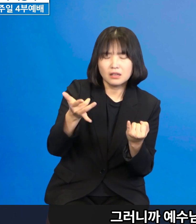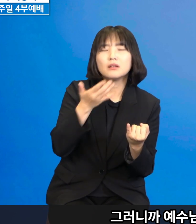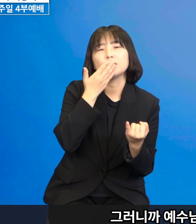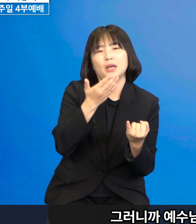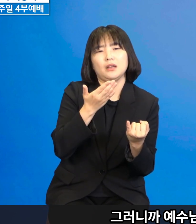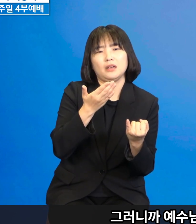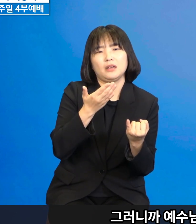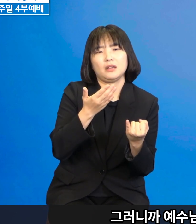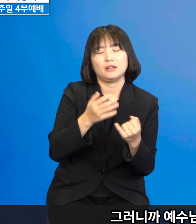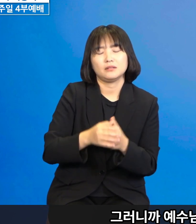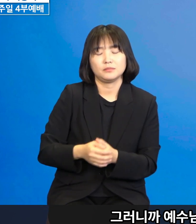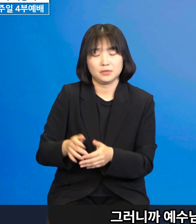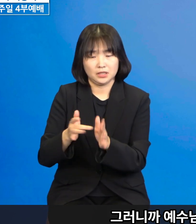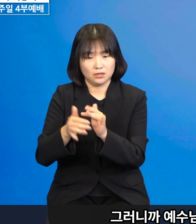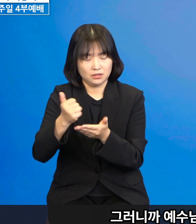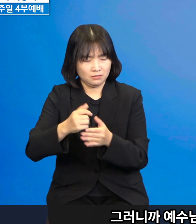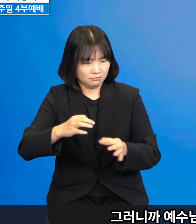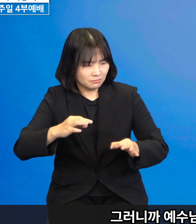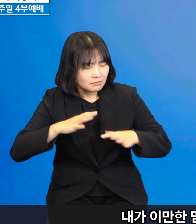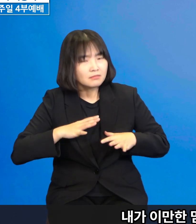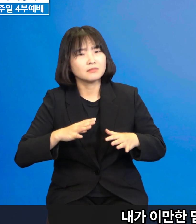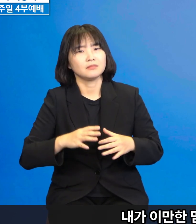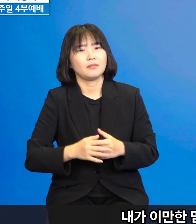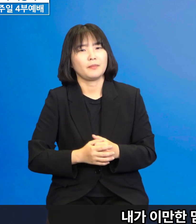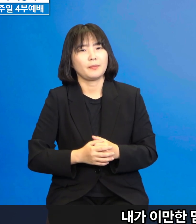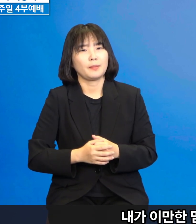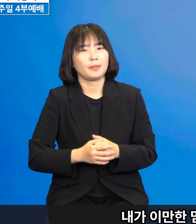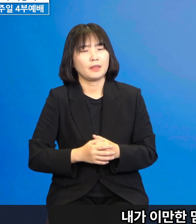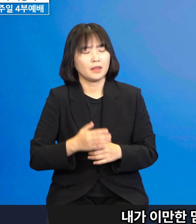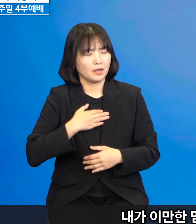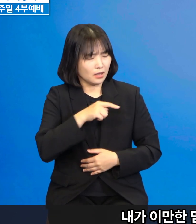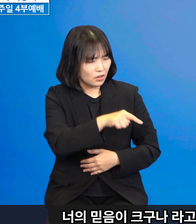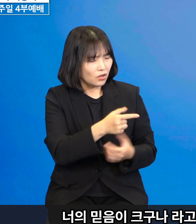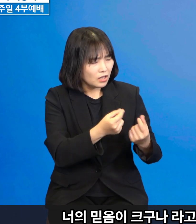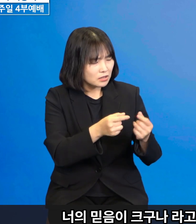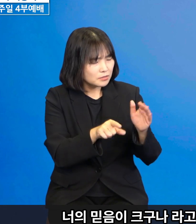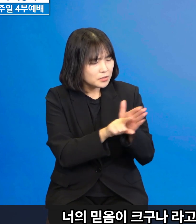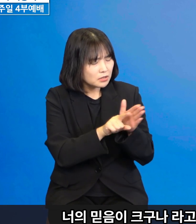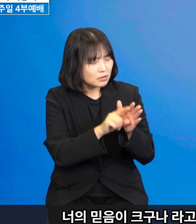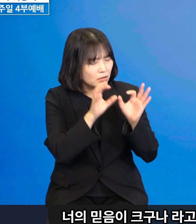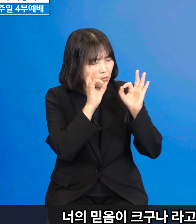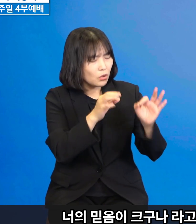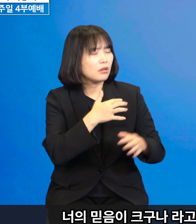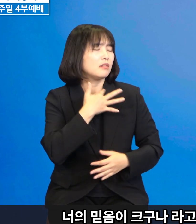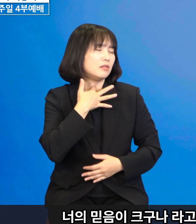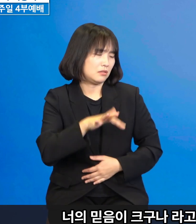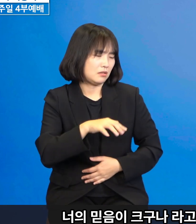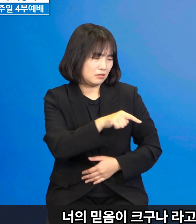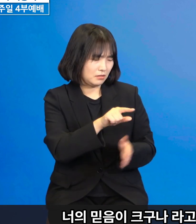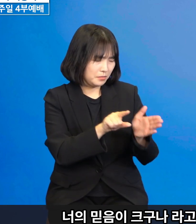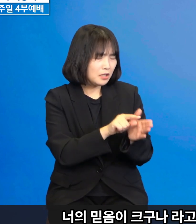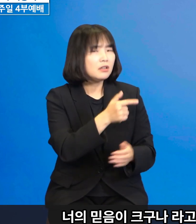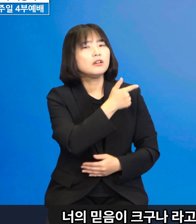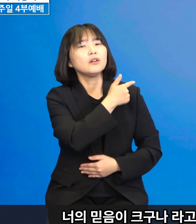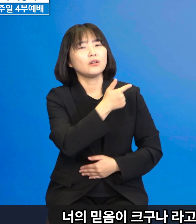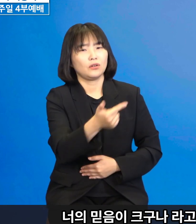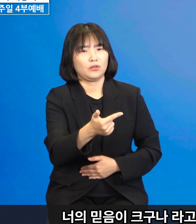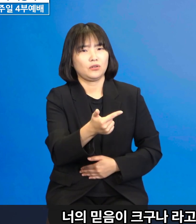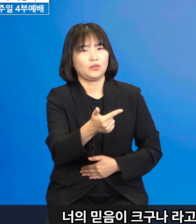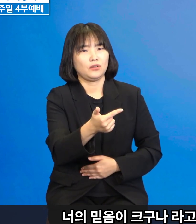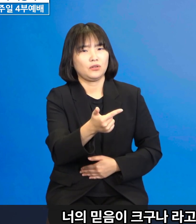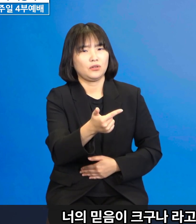그러니까 예수님이 깜짝 놀라는 거예요. 내가 이만한 믿음을 본 적이 없다. 너의 믿음이 크구나 라고